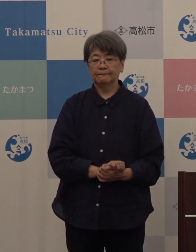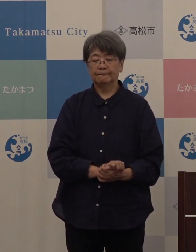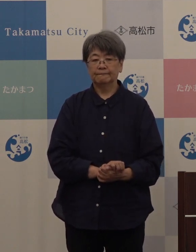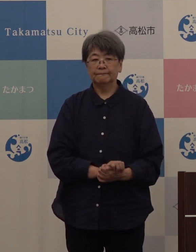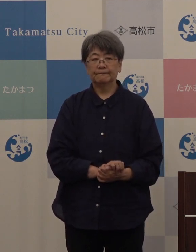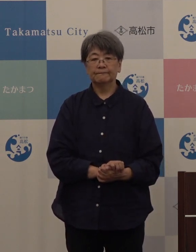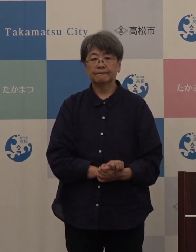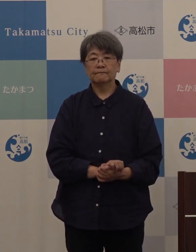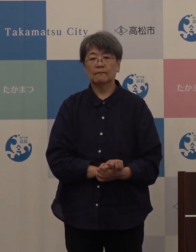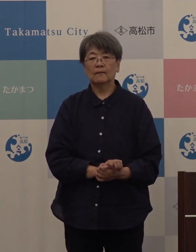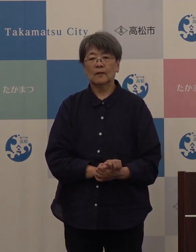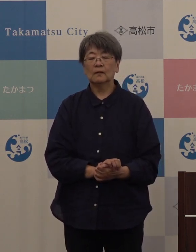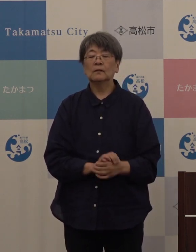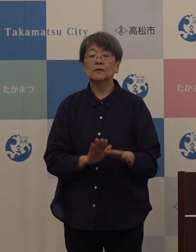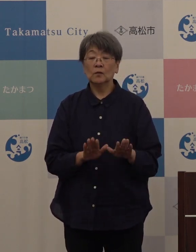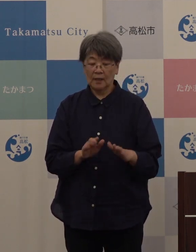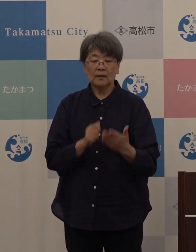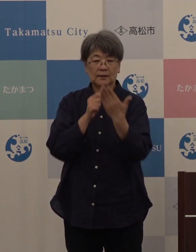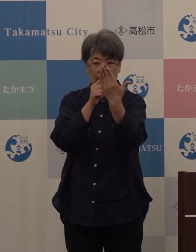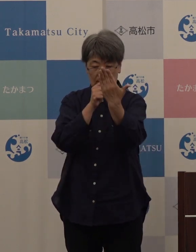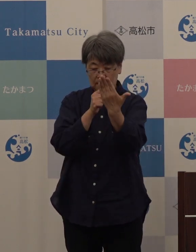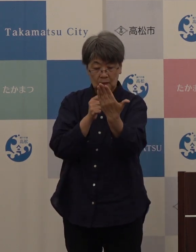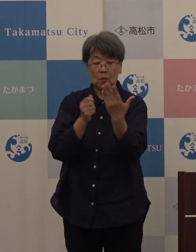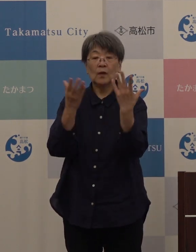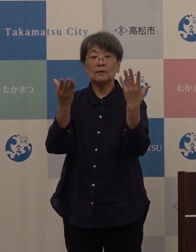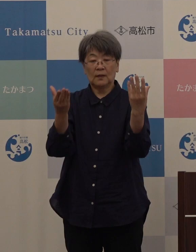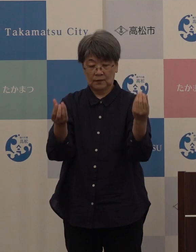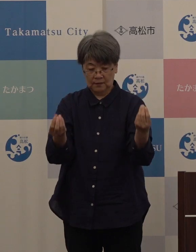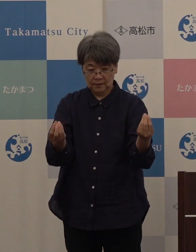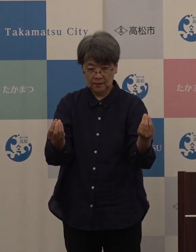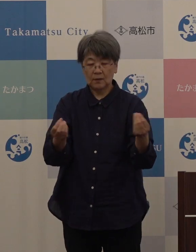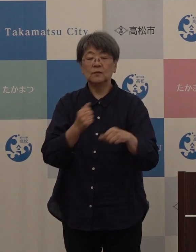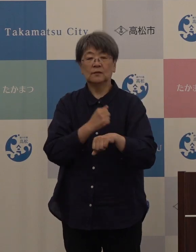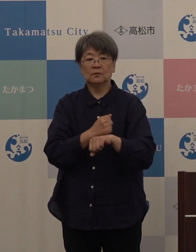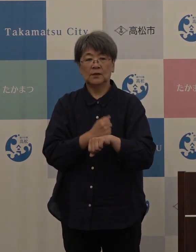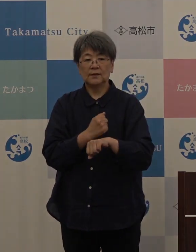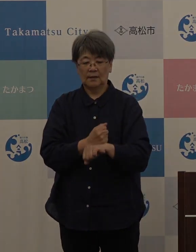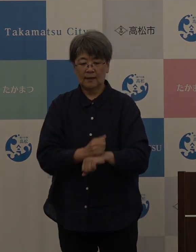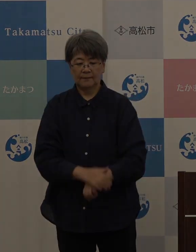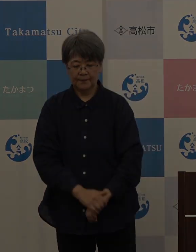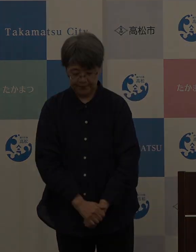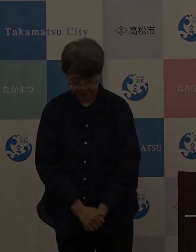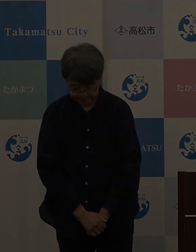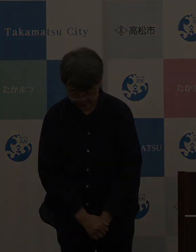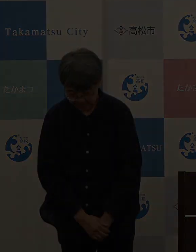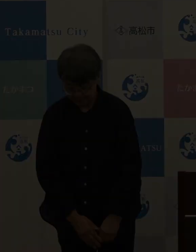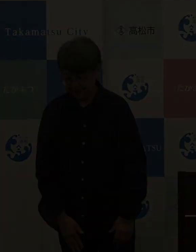ですか。はい、それでは以上で市長定例記者会見終了させていただきます。ありがとうございます。 どうもありがとうございました。